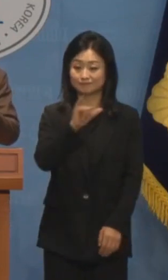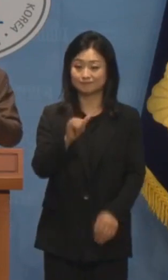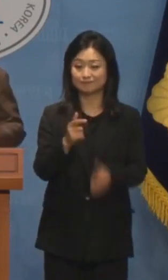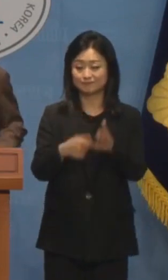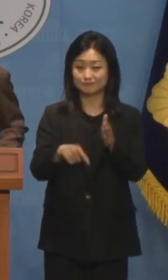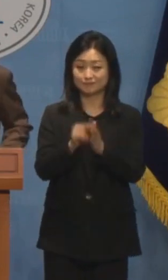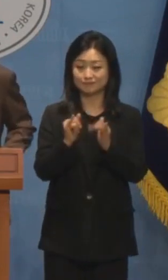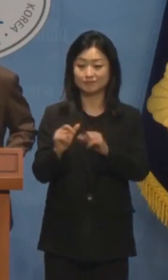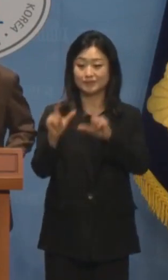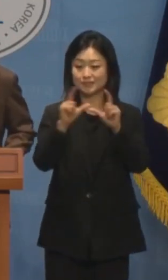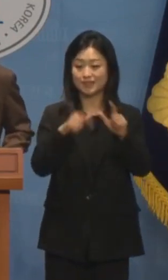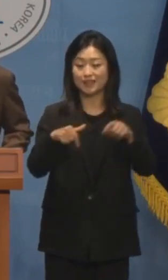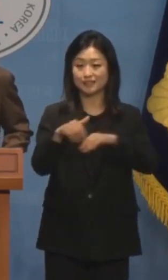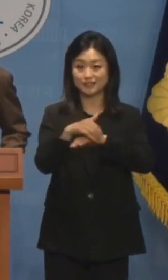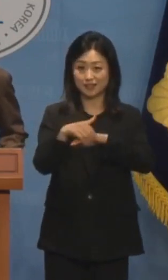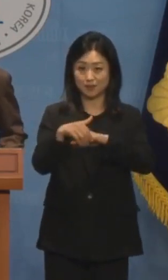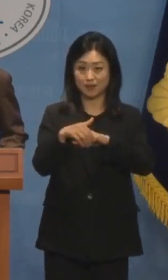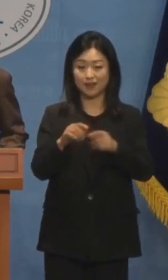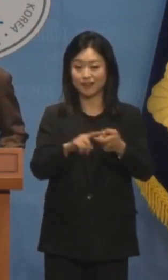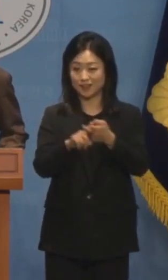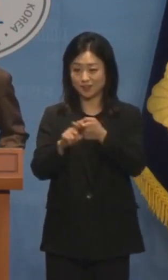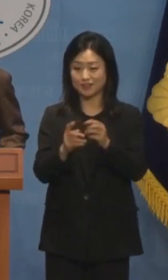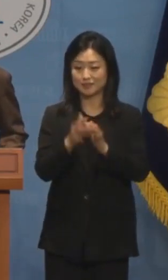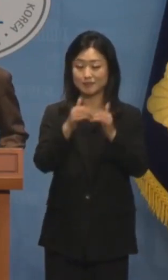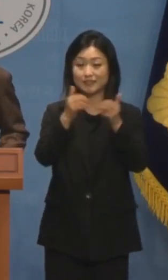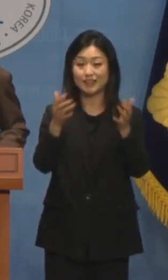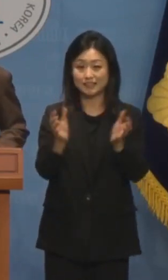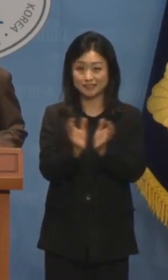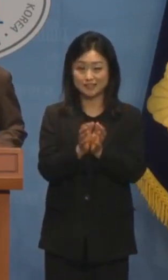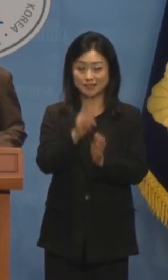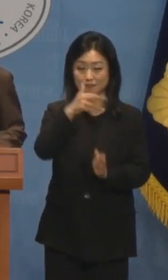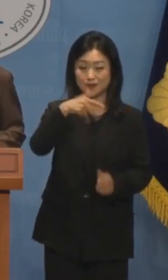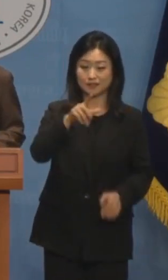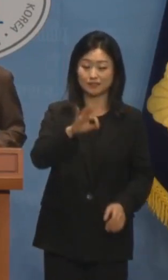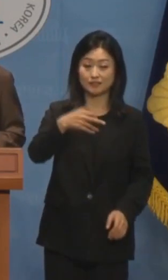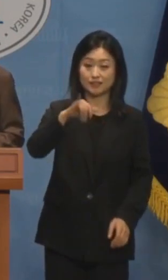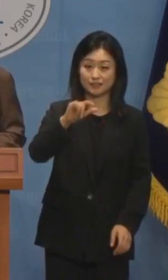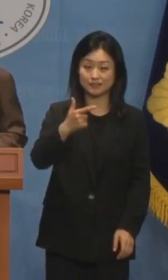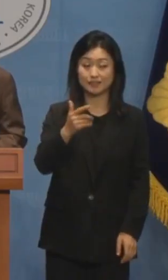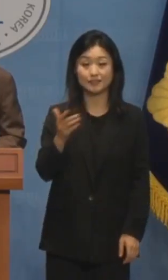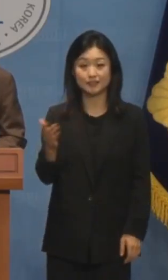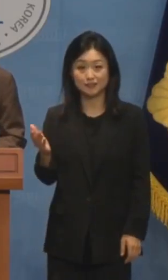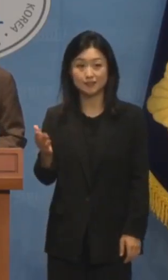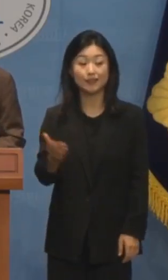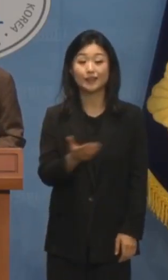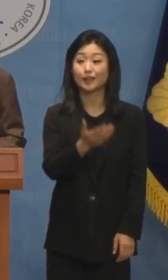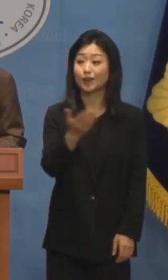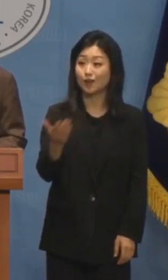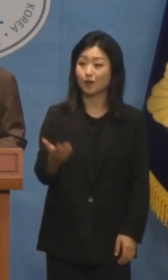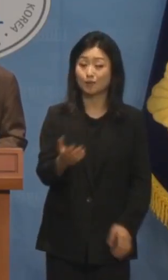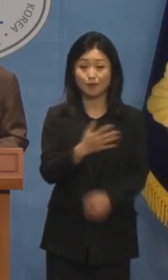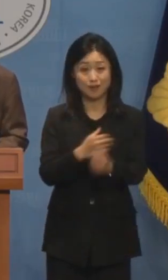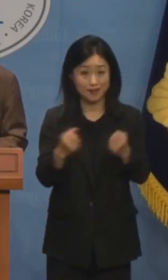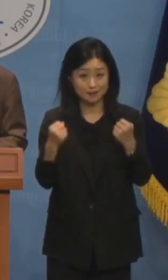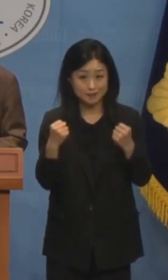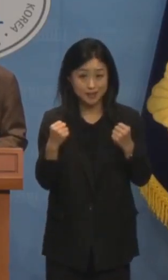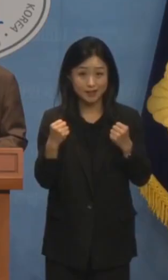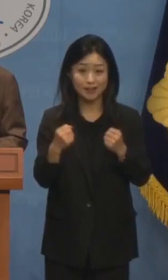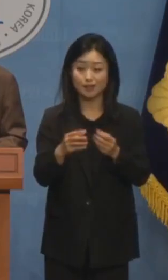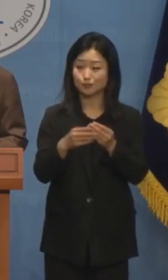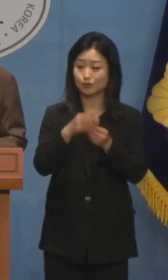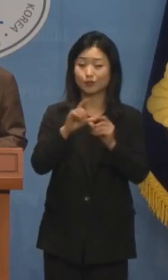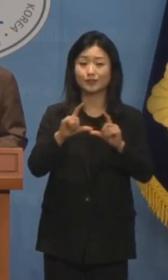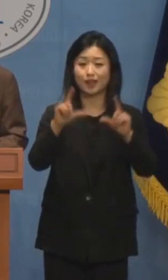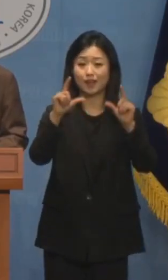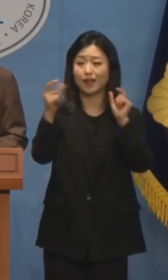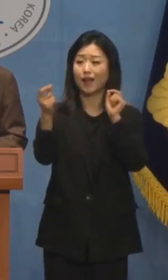위한 민생정치연대 시민단체를 하고 있는 박창진입니다. 국민 여러분, 무탈하십니까? 다가오는